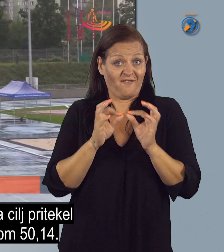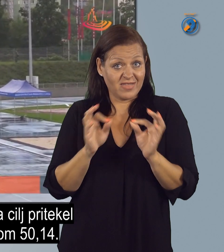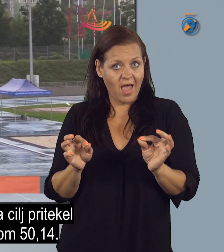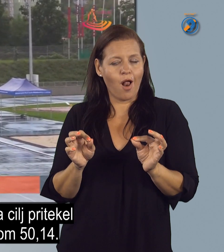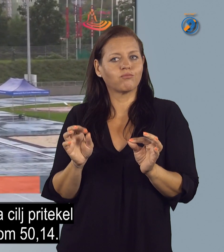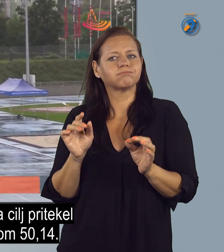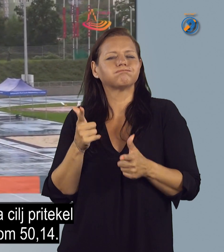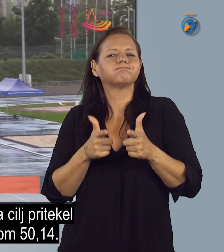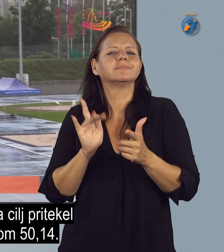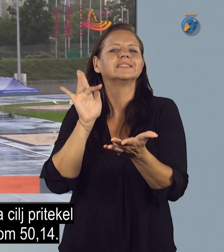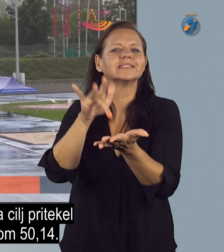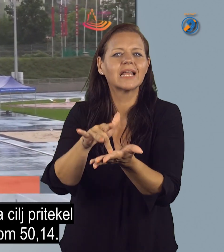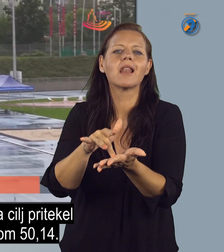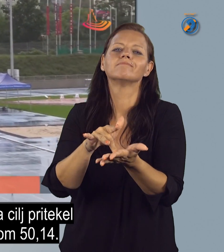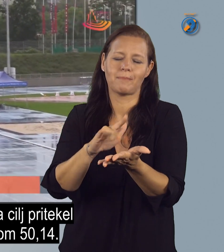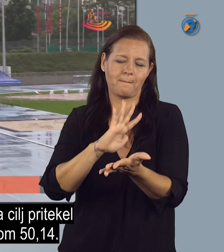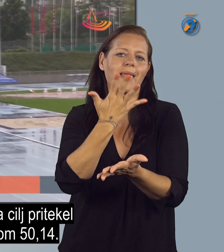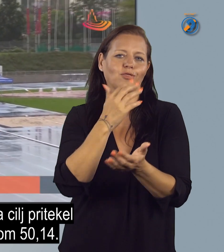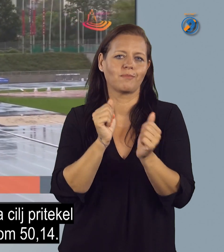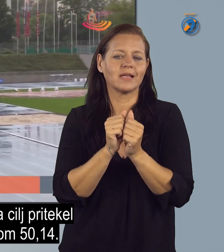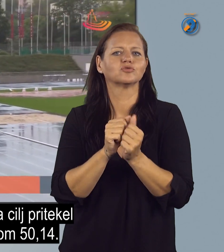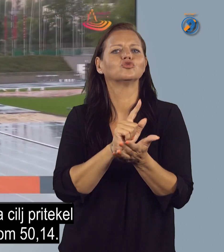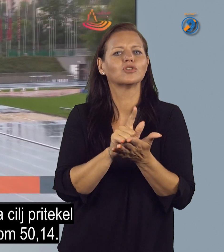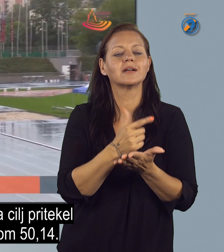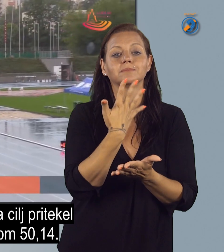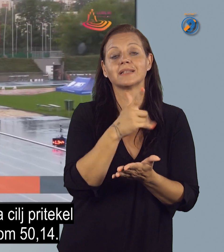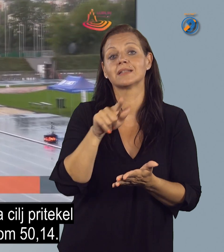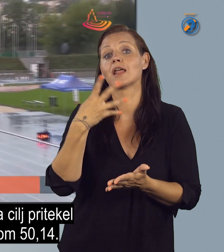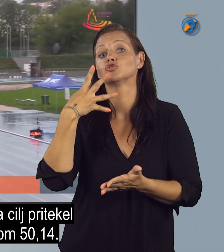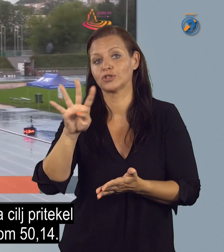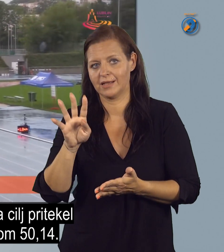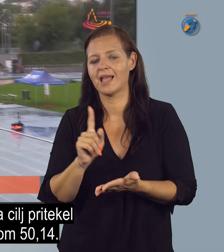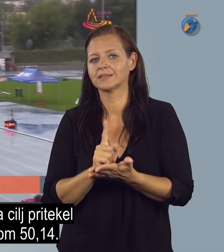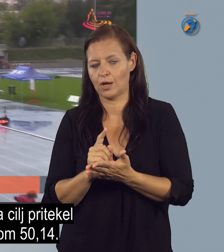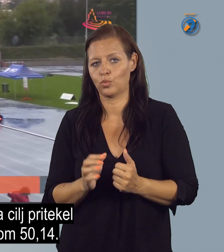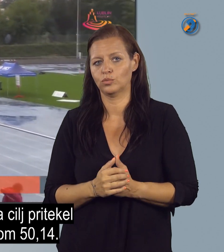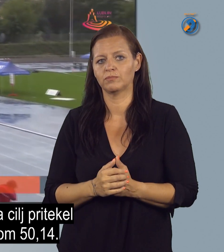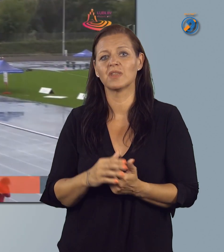V finalu je na cilj pritekel 5. s časom 50,14.